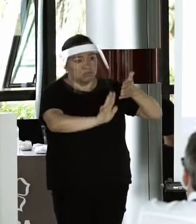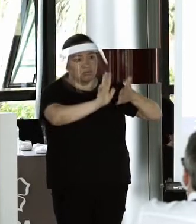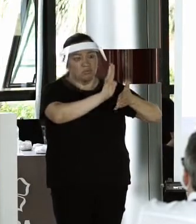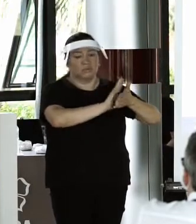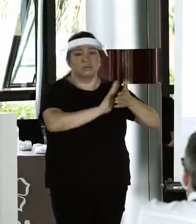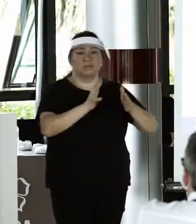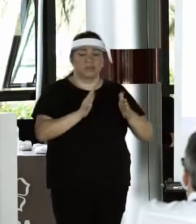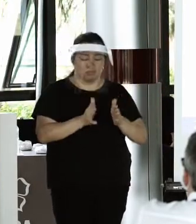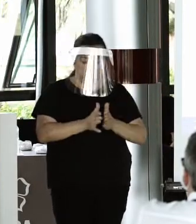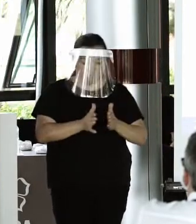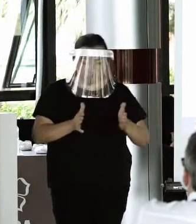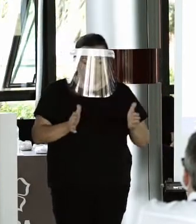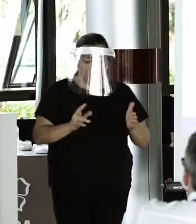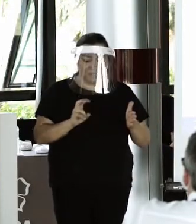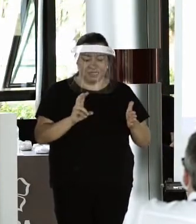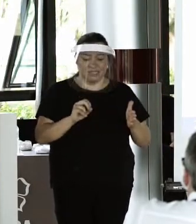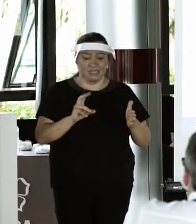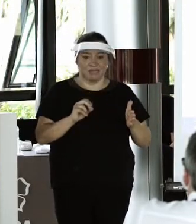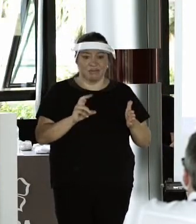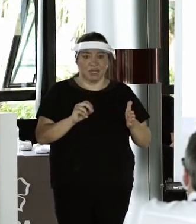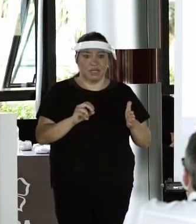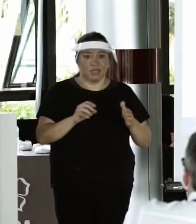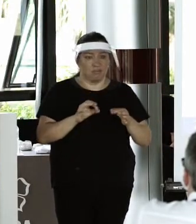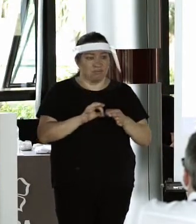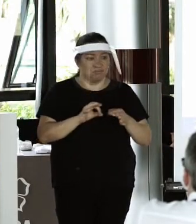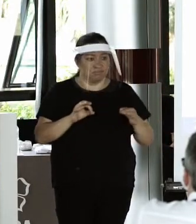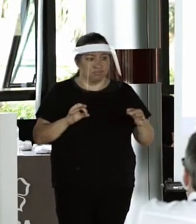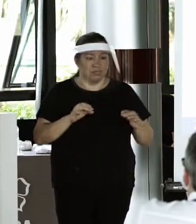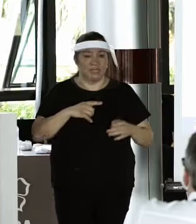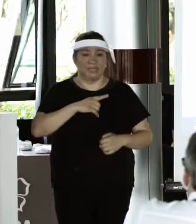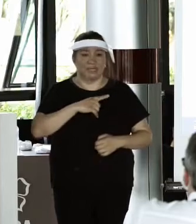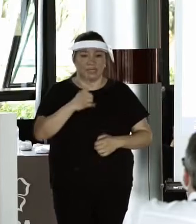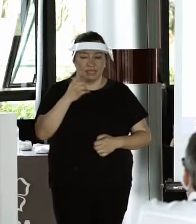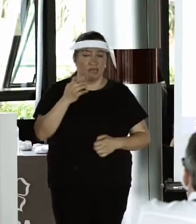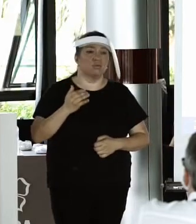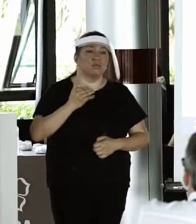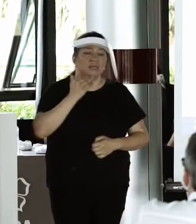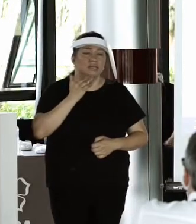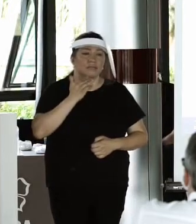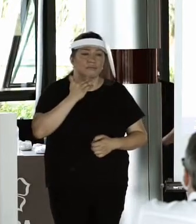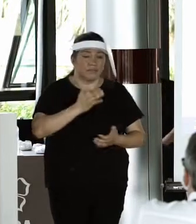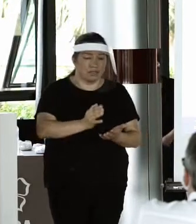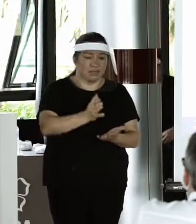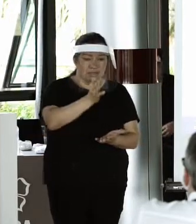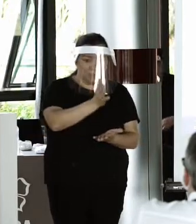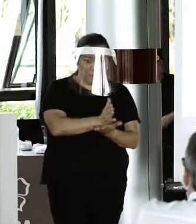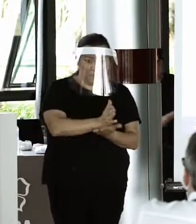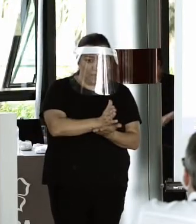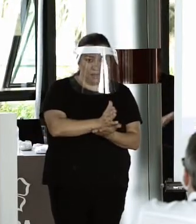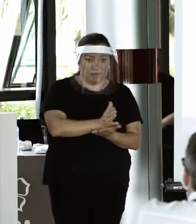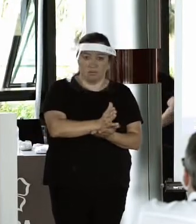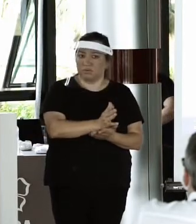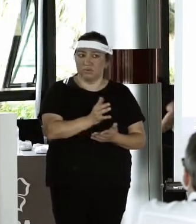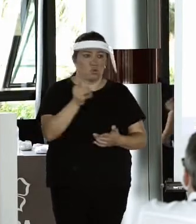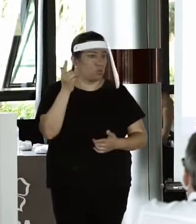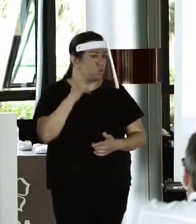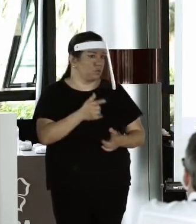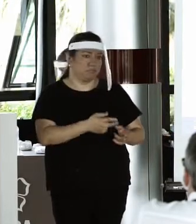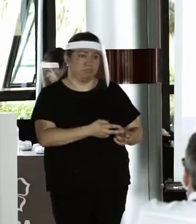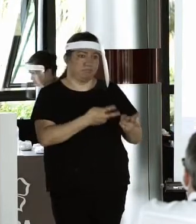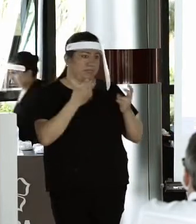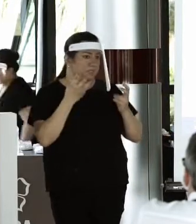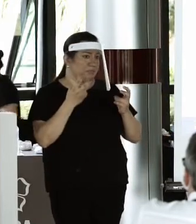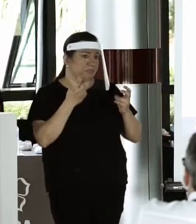de 50 centímetros de espessura. Se a gente tiver um defeito lá no meio dela, a termografia não vai geralmente